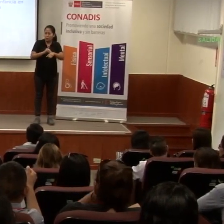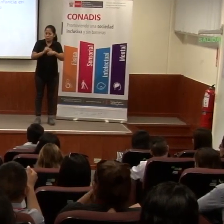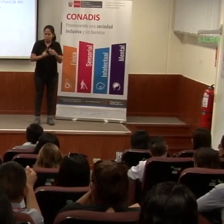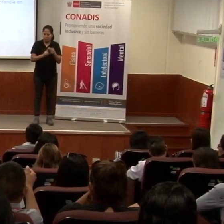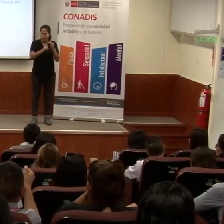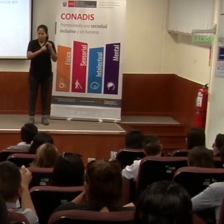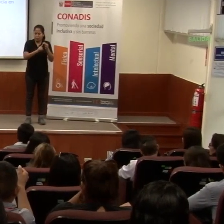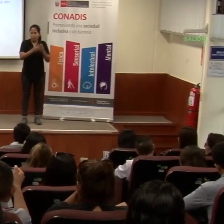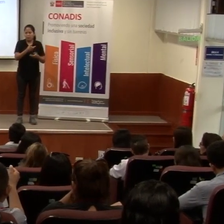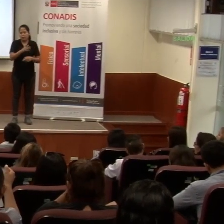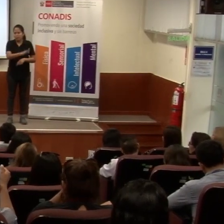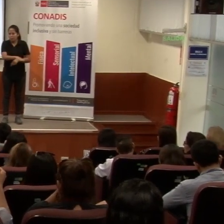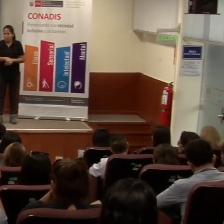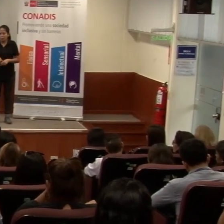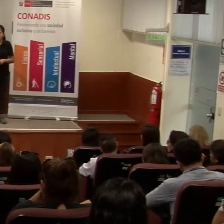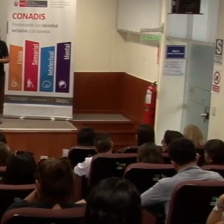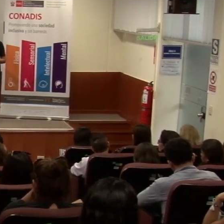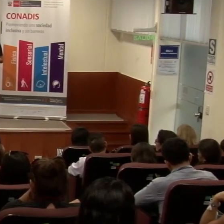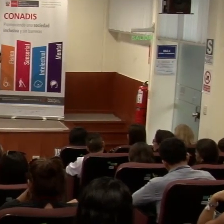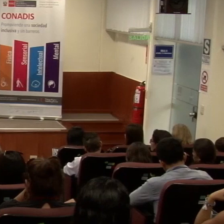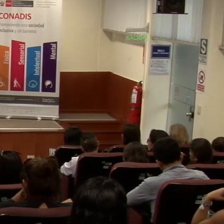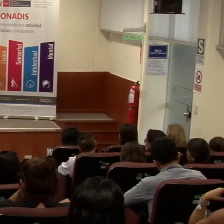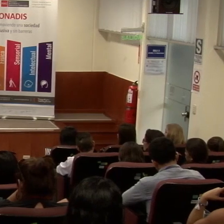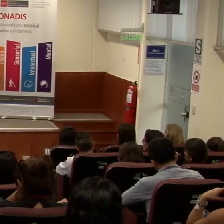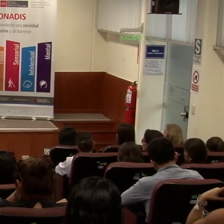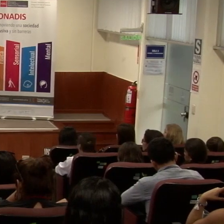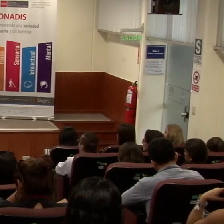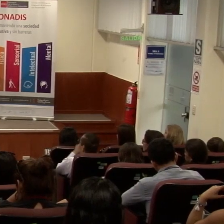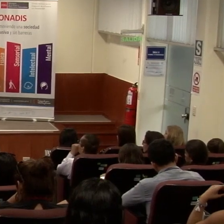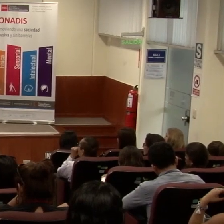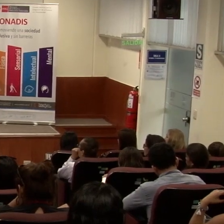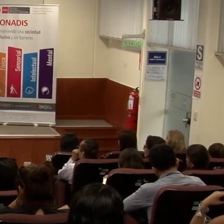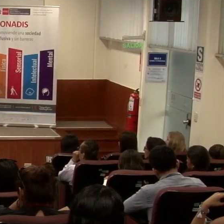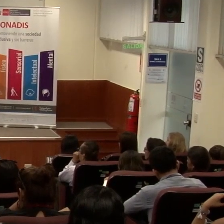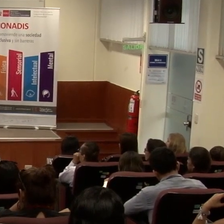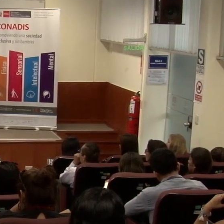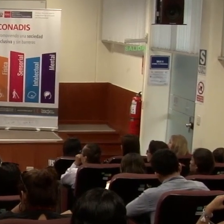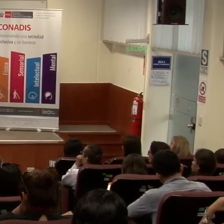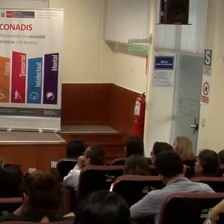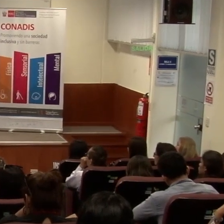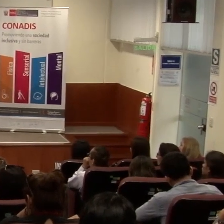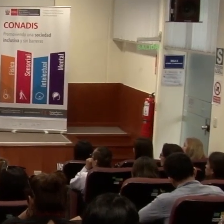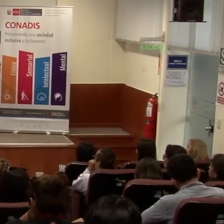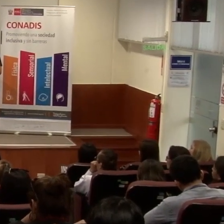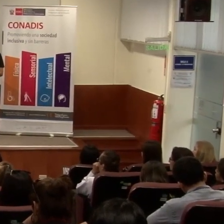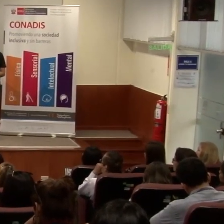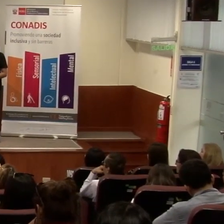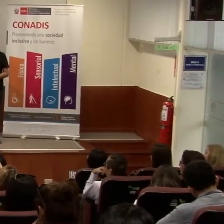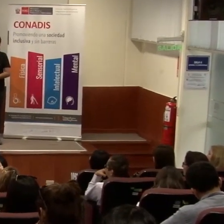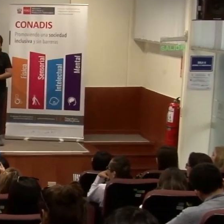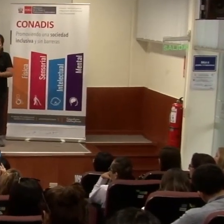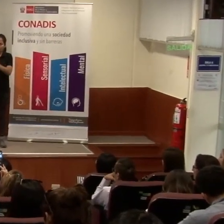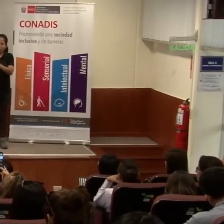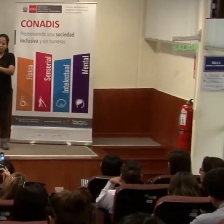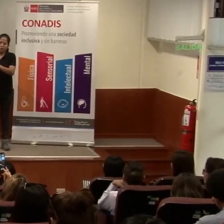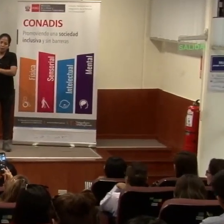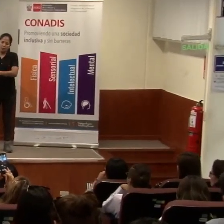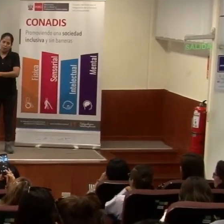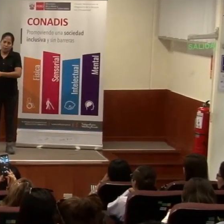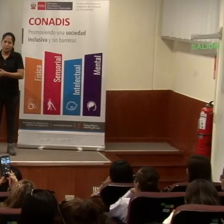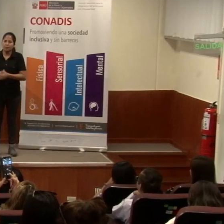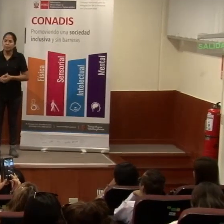a la pediatría social desde que me formé como pediatra en el Hospital del Niño hace 40 años aproximadamente.